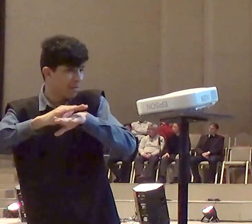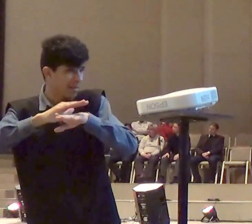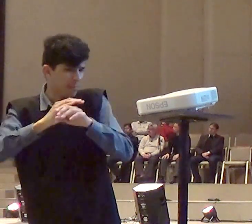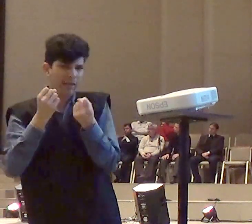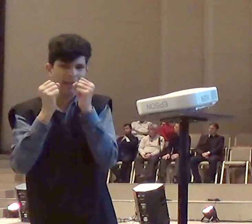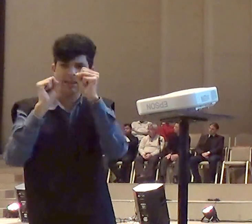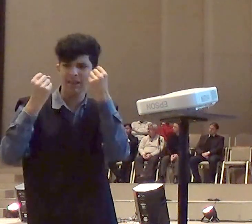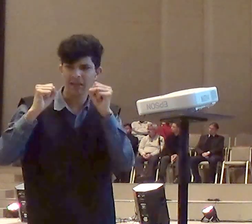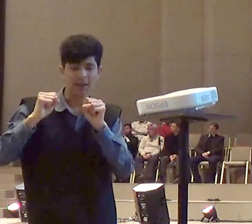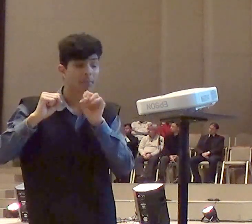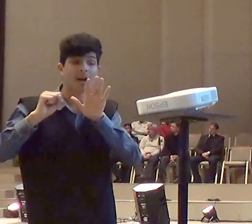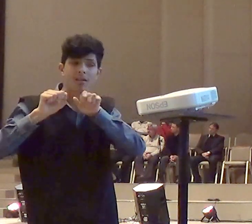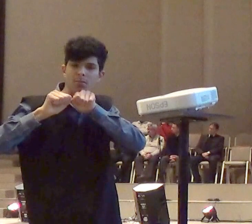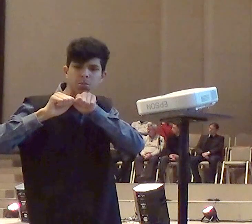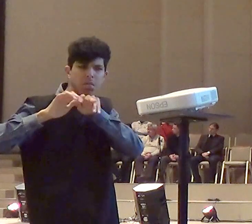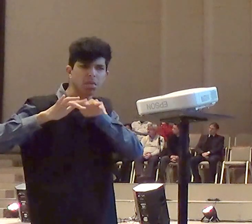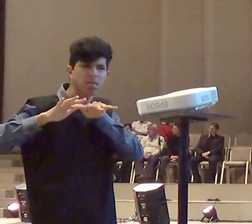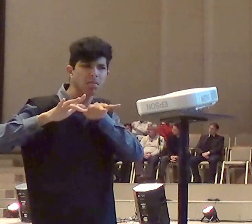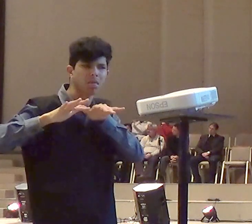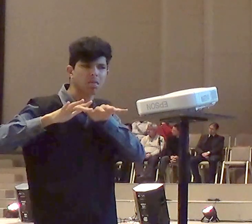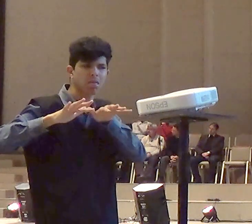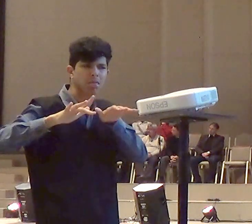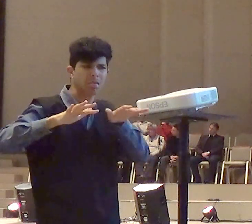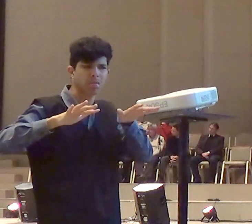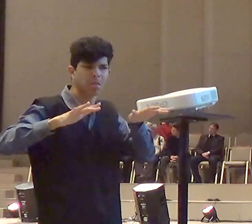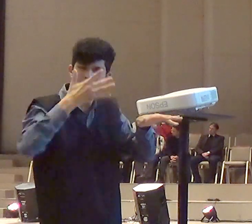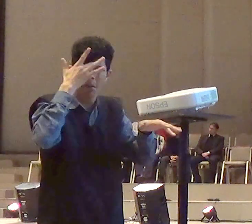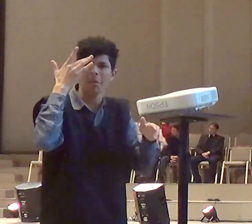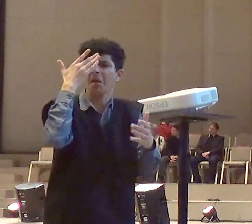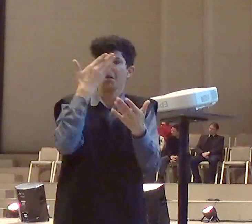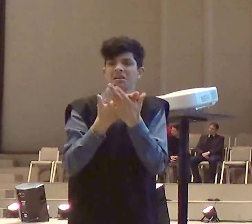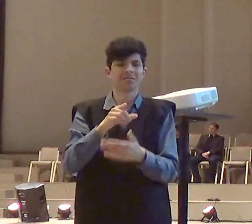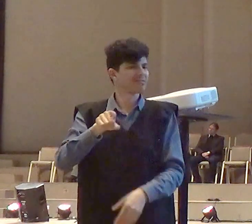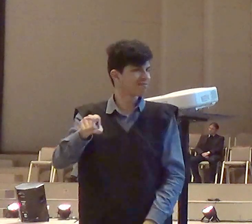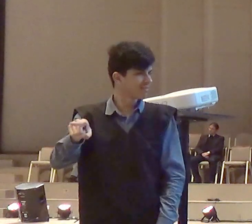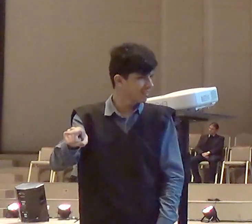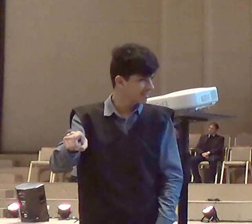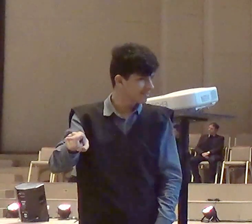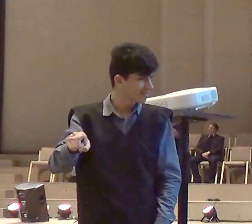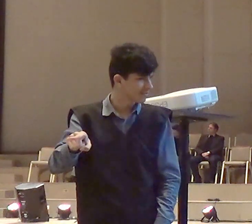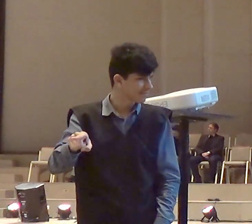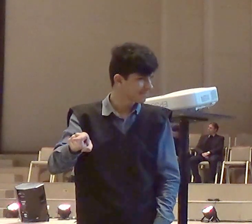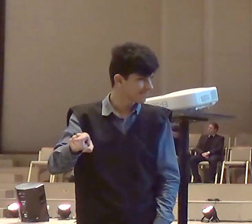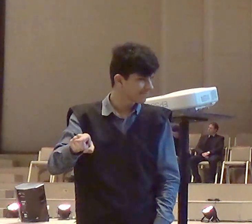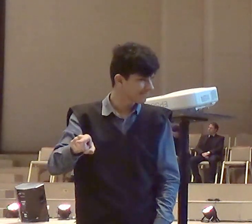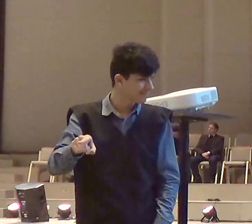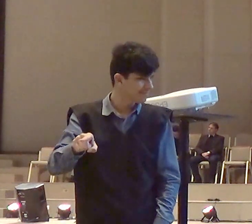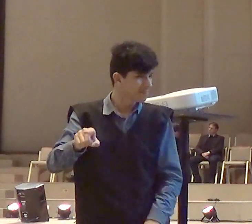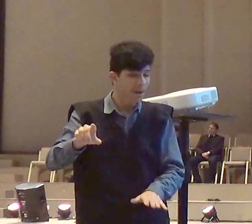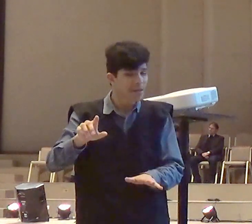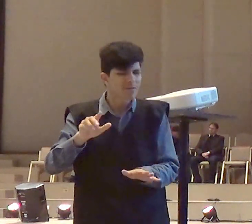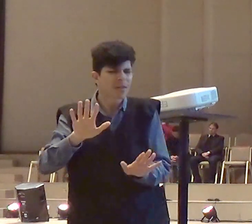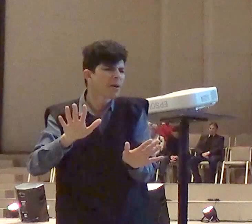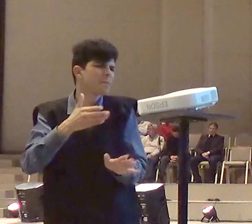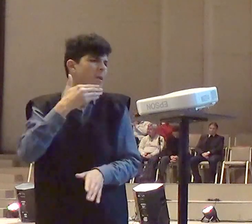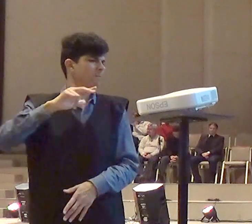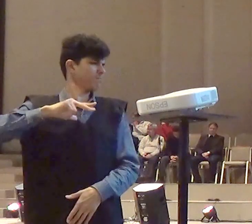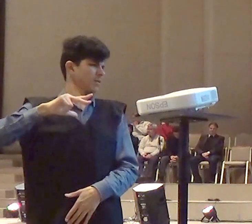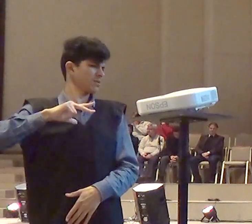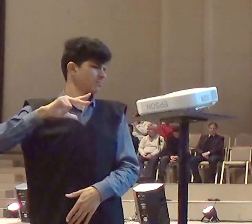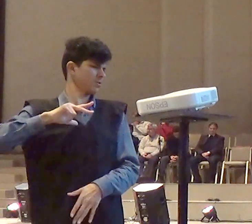nomeação de Arão e sabendo que dotan abrirão e on tinham as suas diferenças com o estilo de liderança de